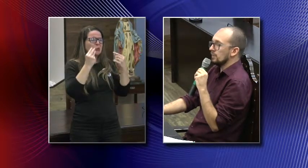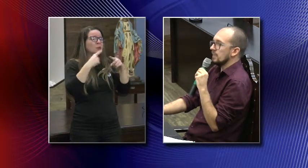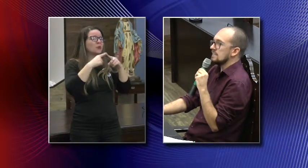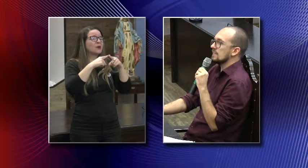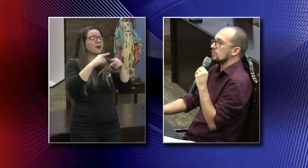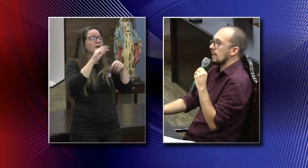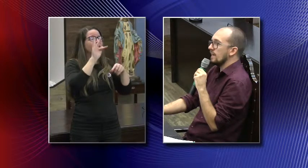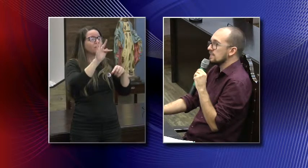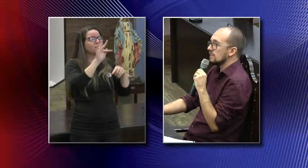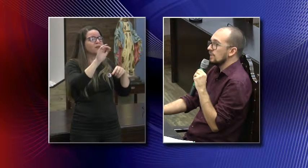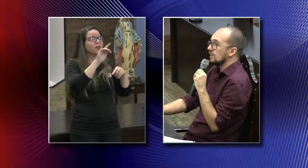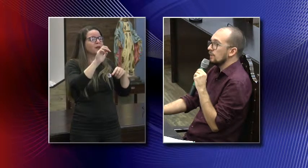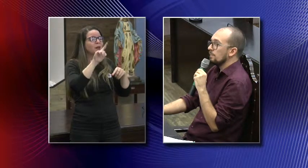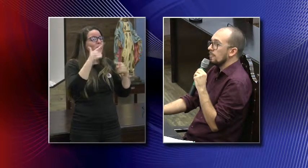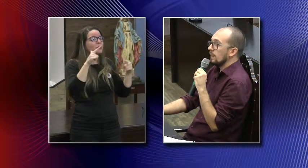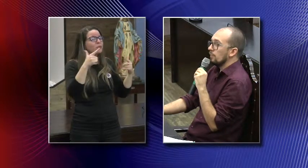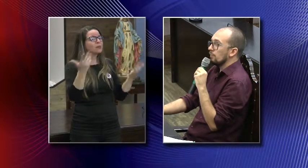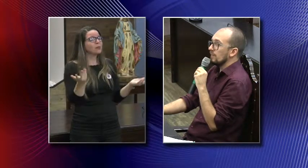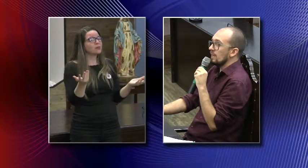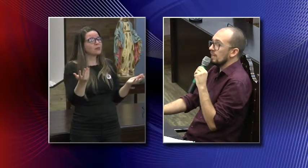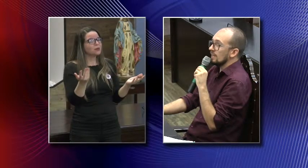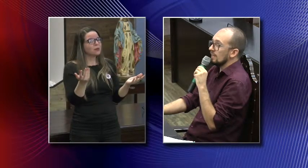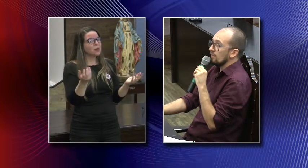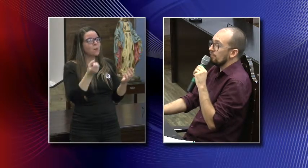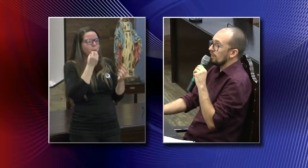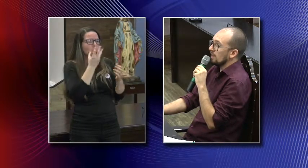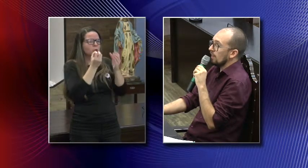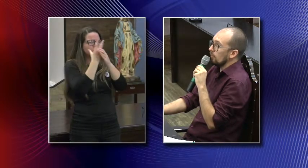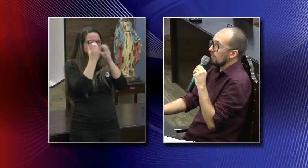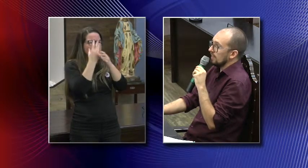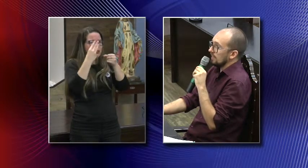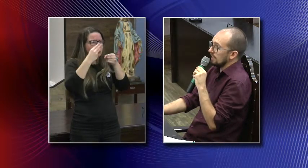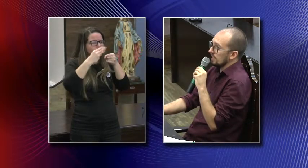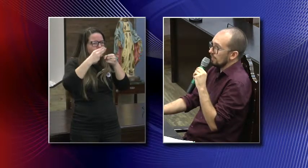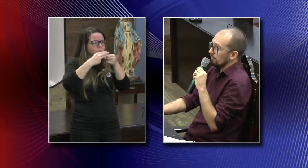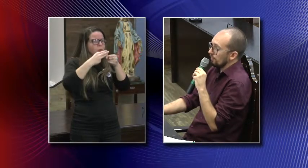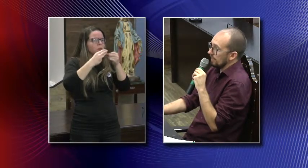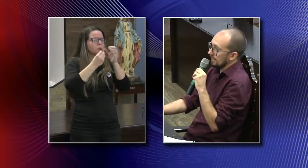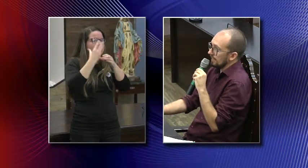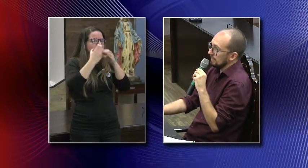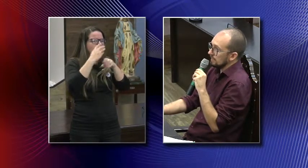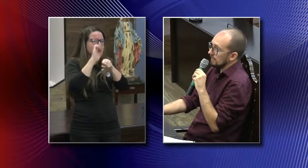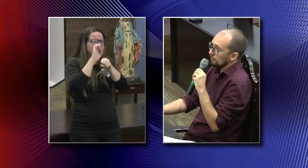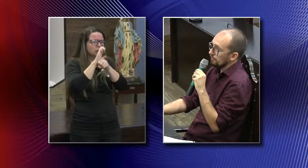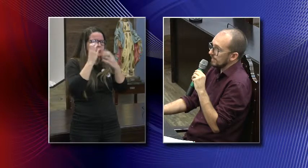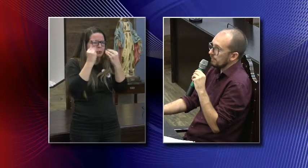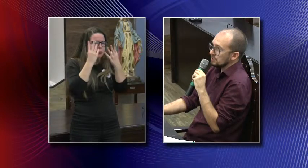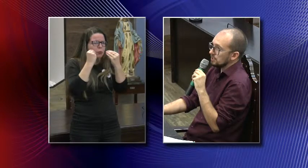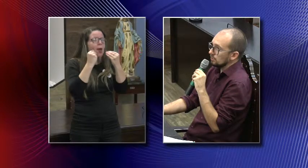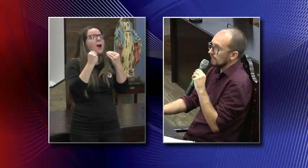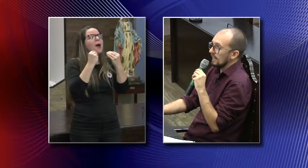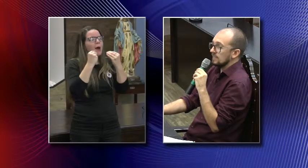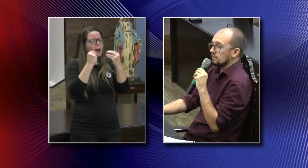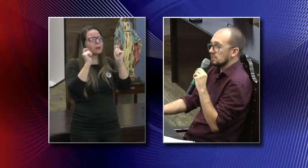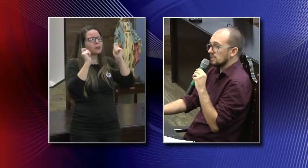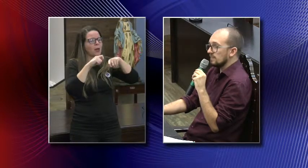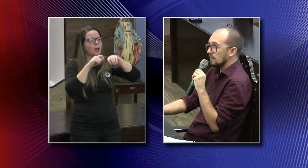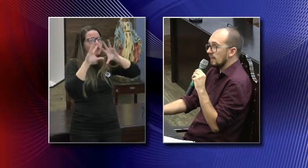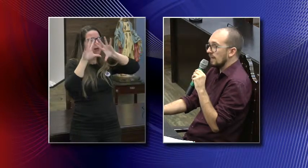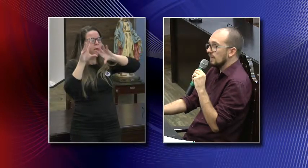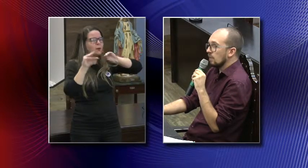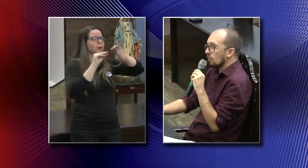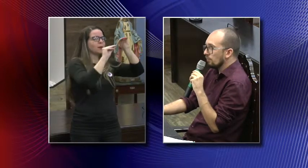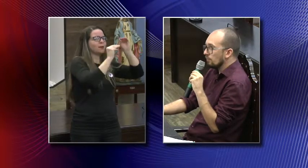Municipais. Por quê? Estaduais. Porque federal, ainda em âmbito federal, a gente não tem nada. Então, a gente tem